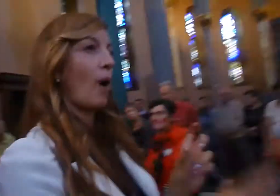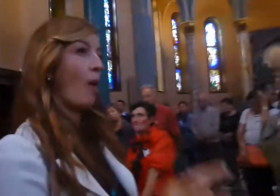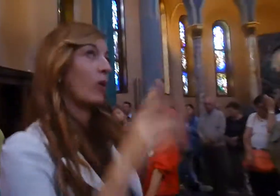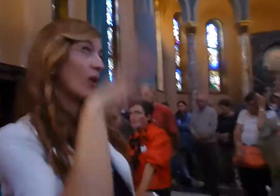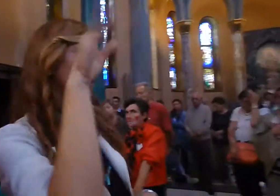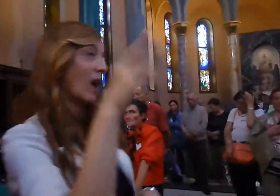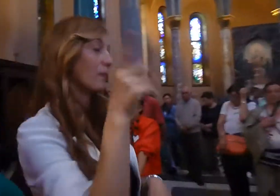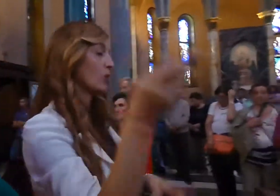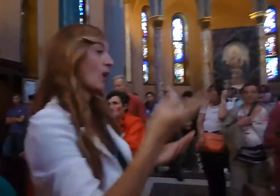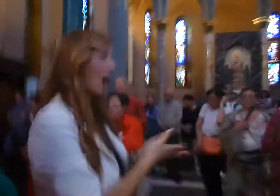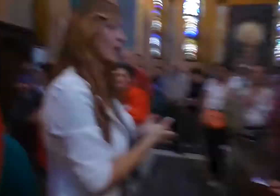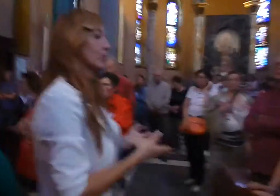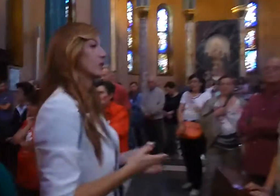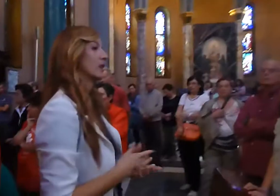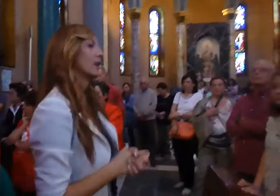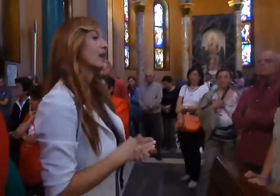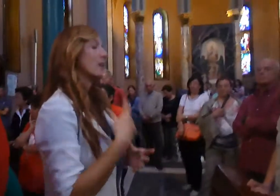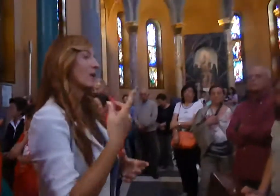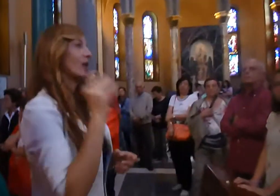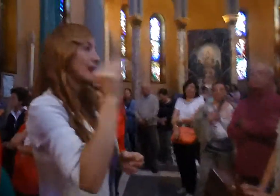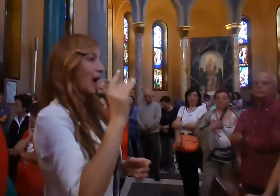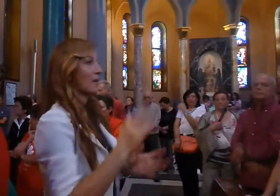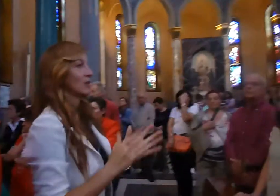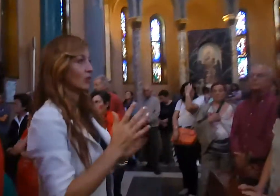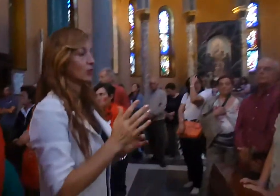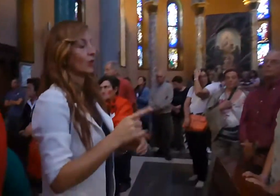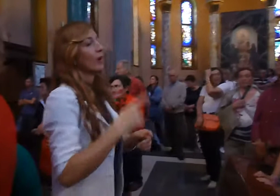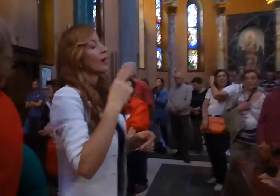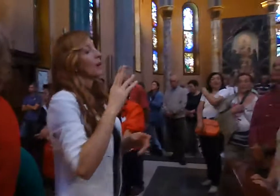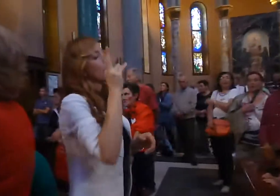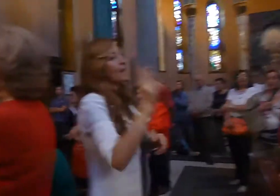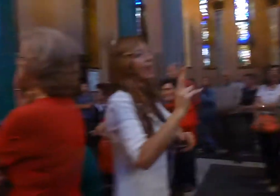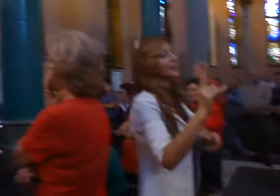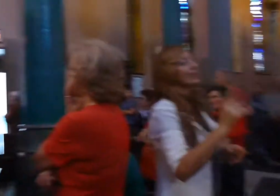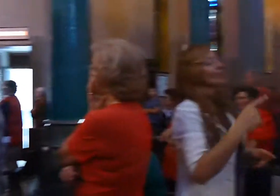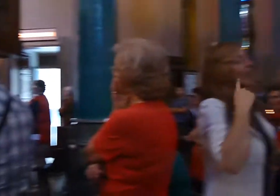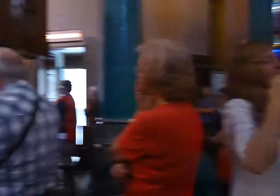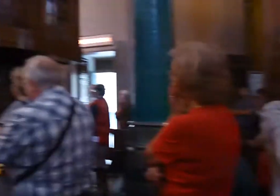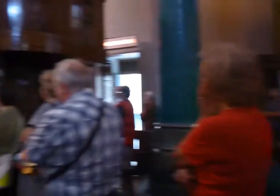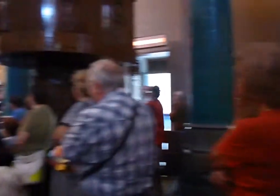Donagli la tua salvezza in Cristo nostro Signore, benedetto nei secoli dei secoli. Amen.